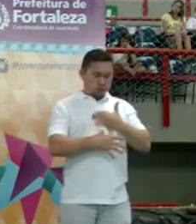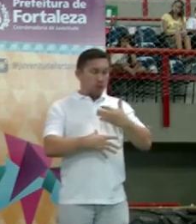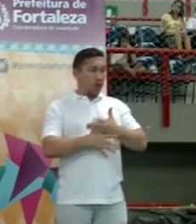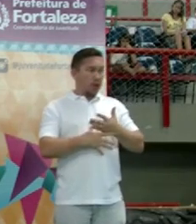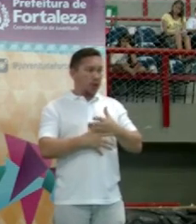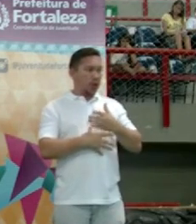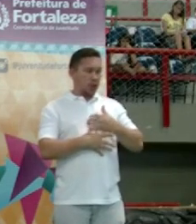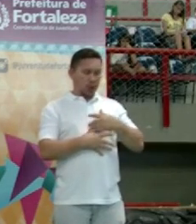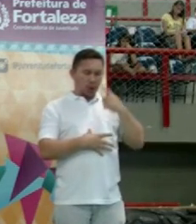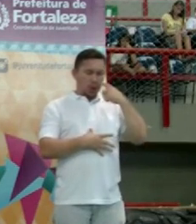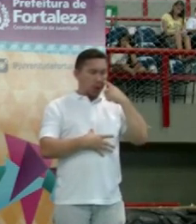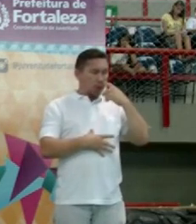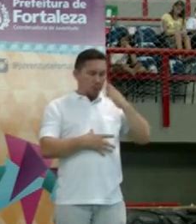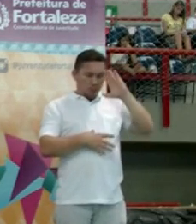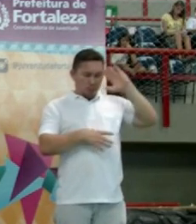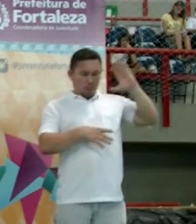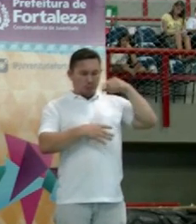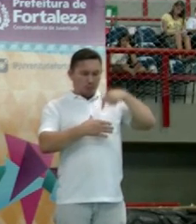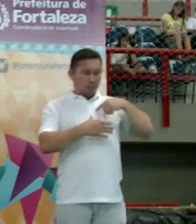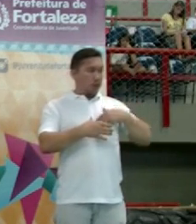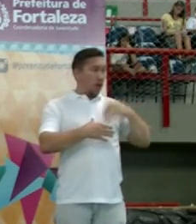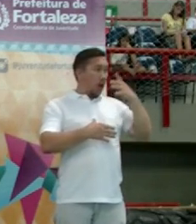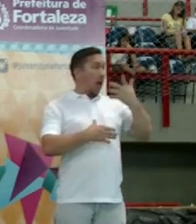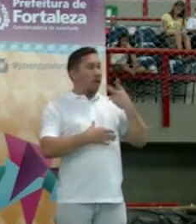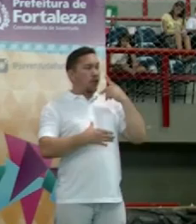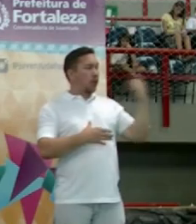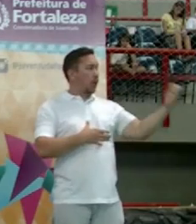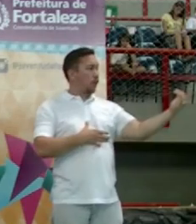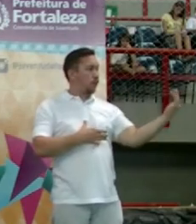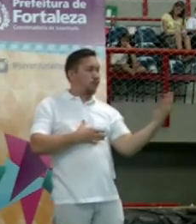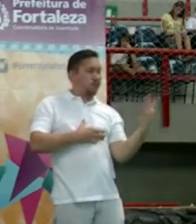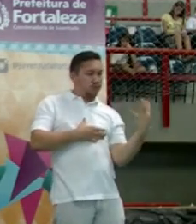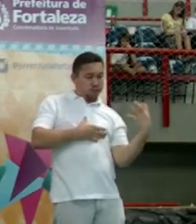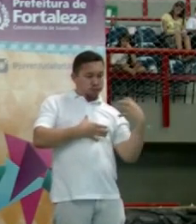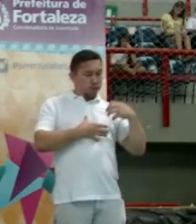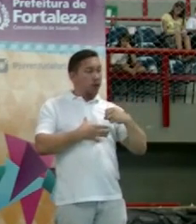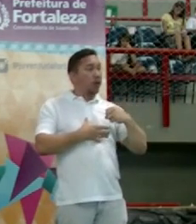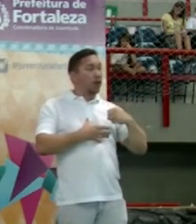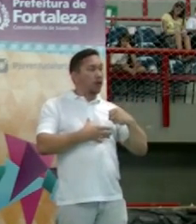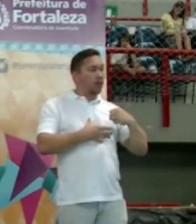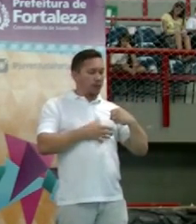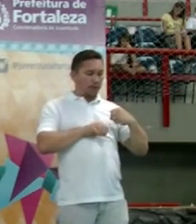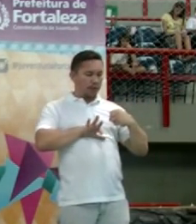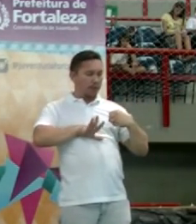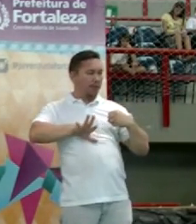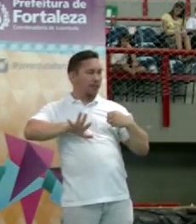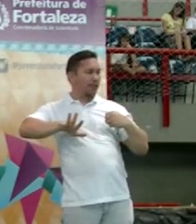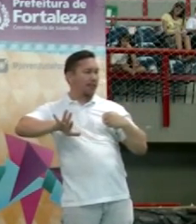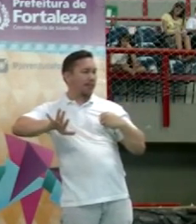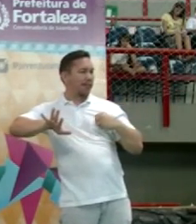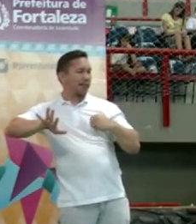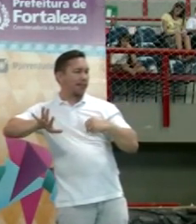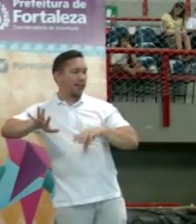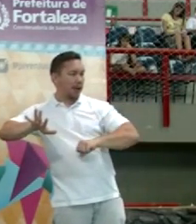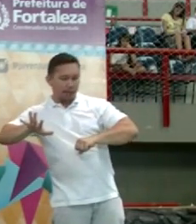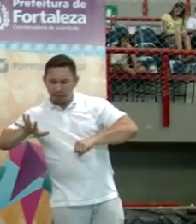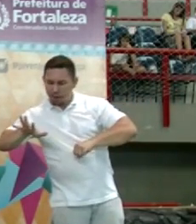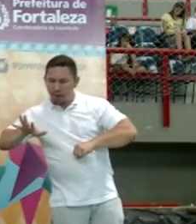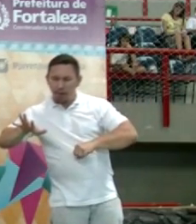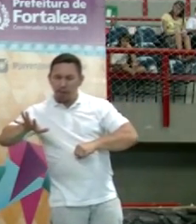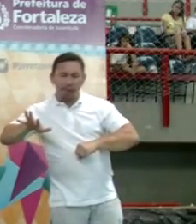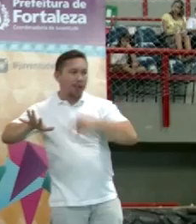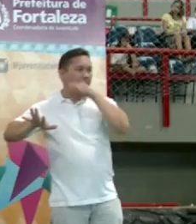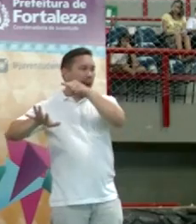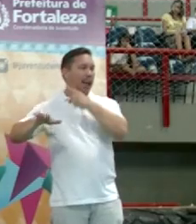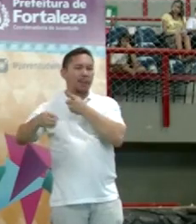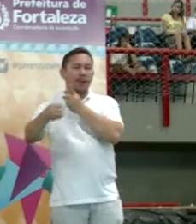capital, e aí Fortaleza foi invadida. O que é que a gente vai fazer? A gente vai fugir. Então a gente vai começar a morar